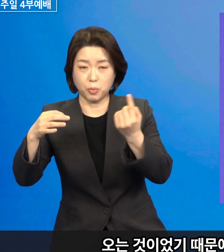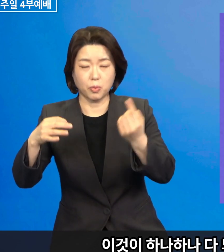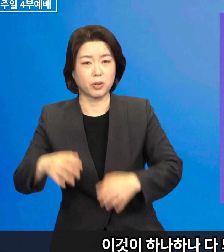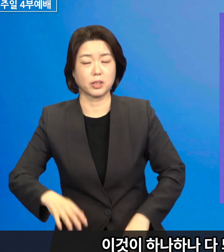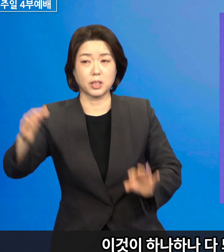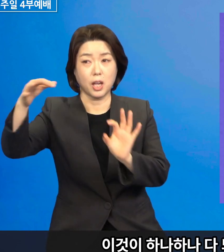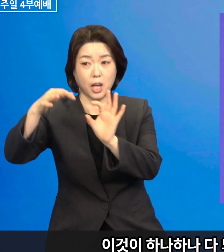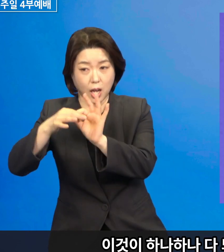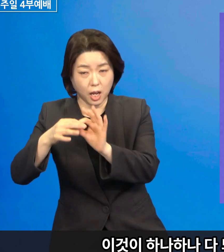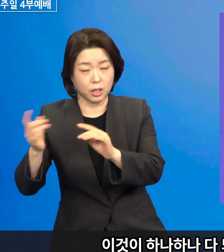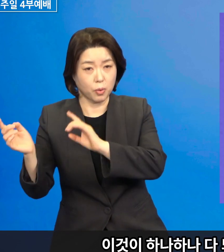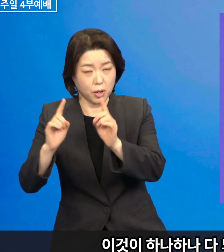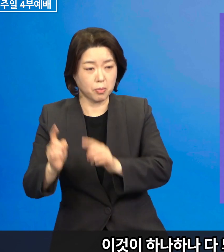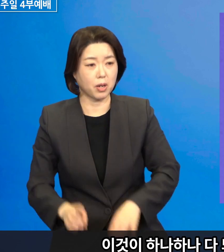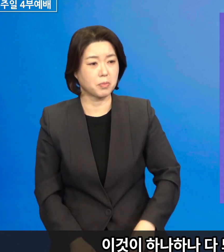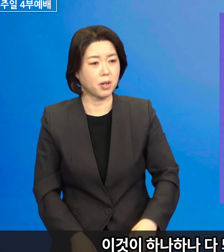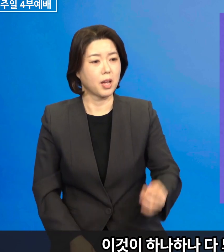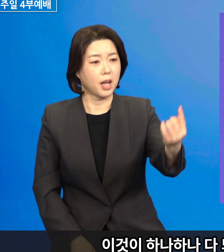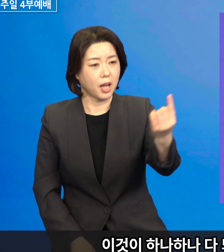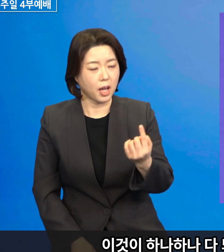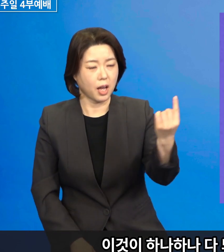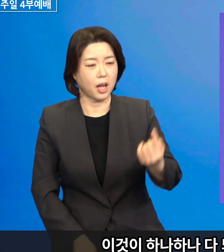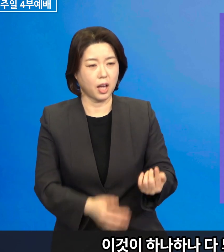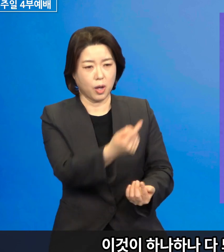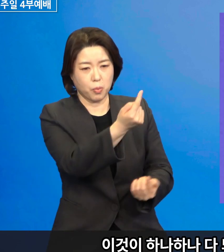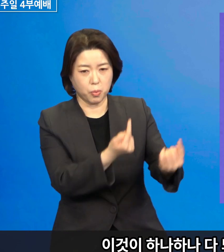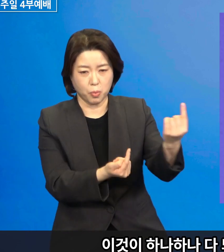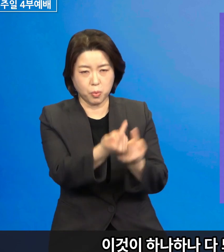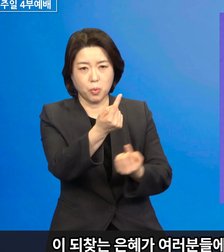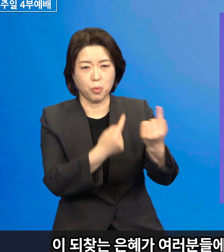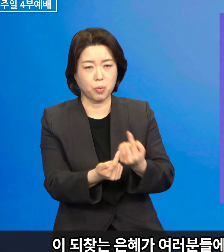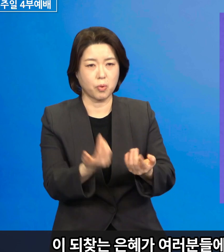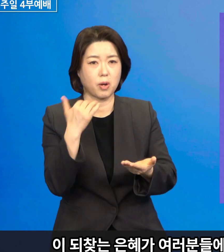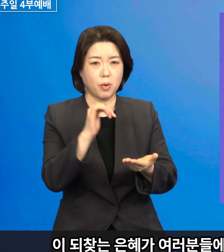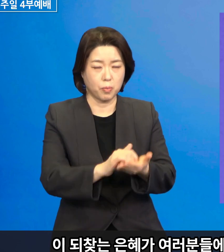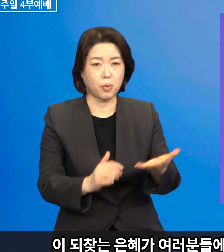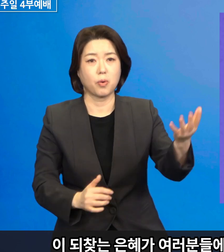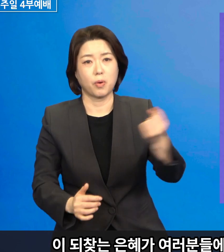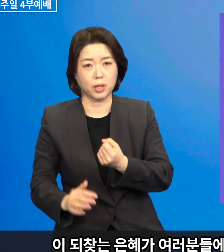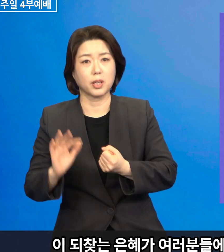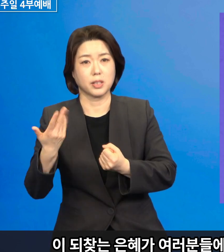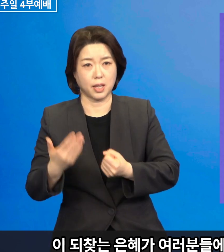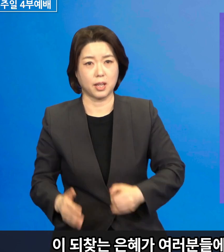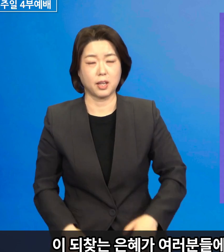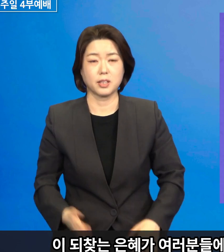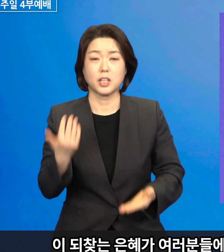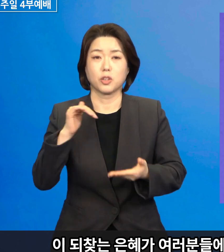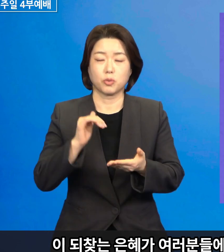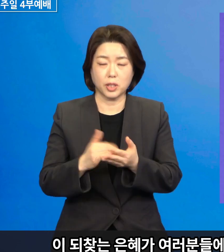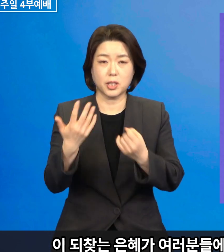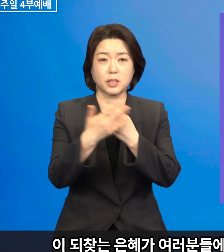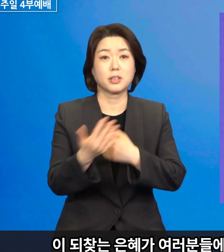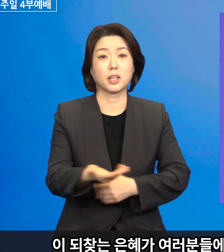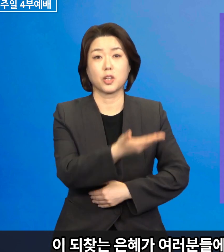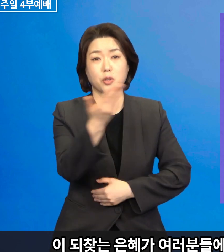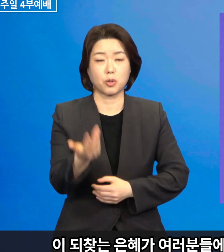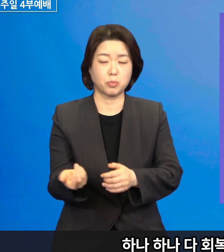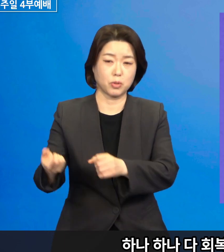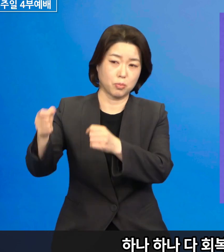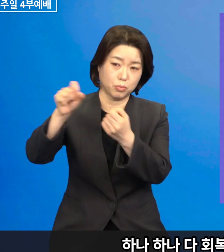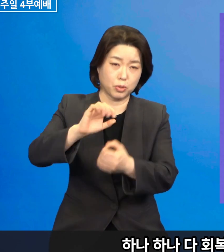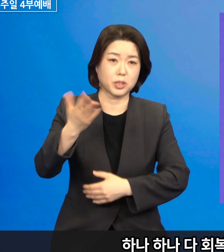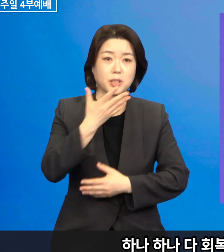회복이 되니까 이것이 하나하나 다 되찾아지는 것이죠. 이 되찾는 은혜가 여러분들에게 부어지게 되기를